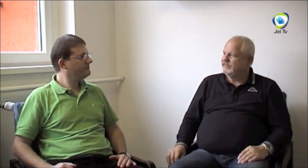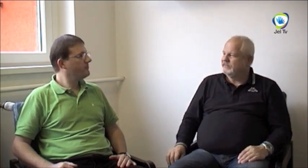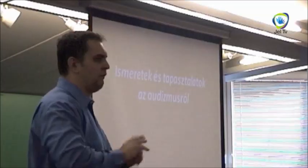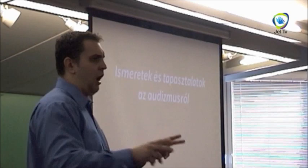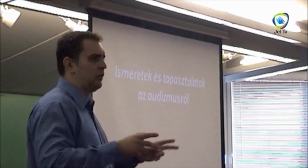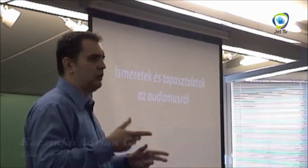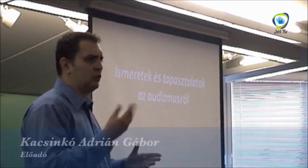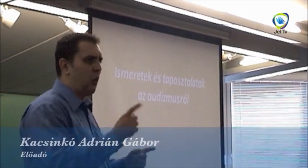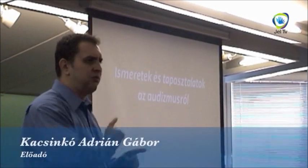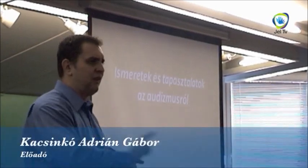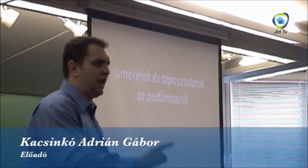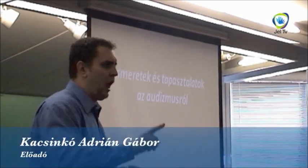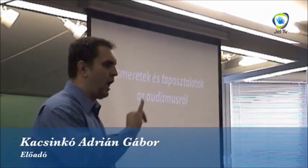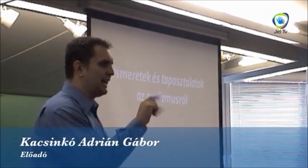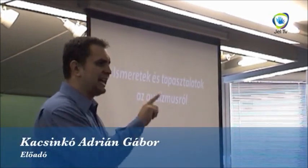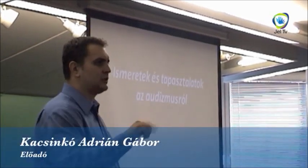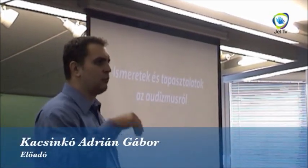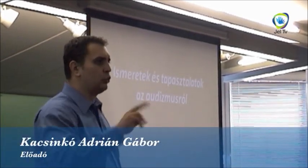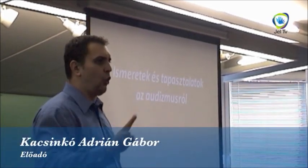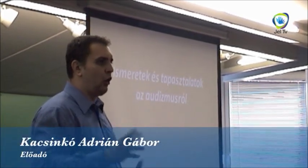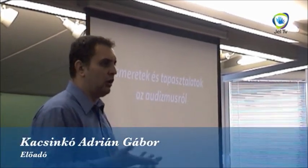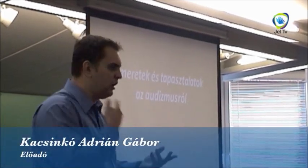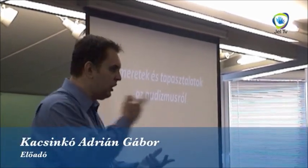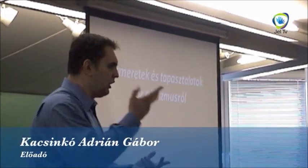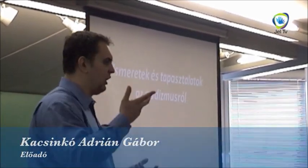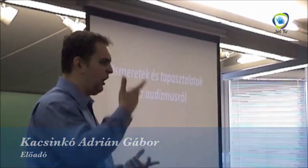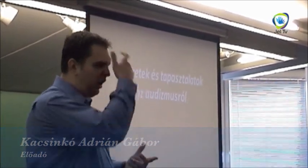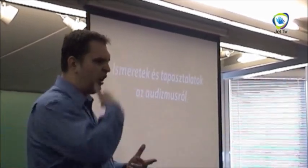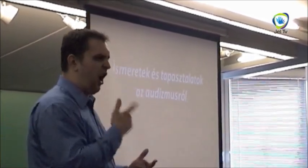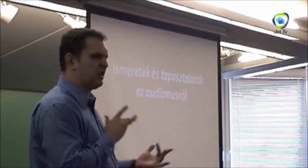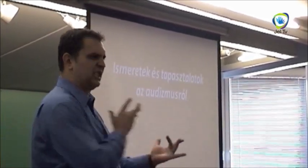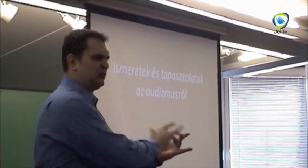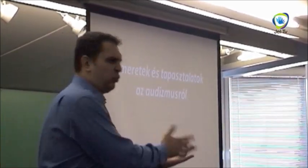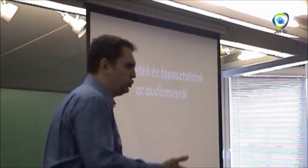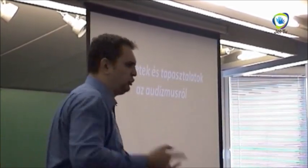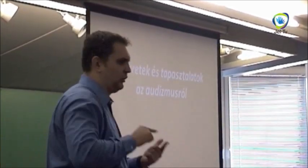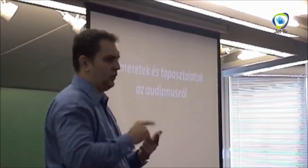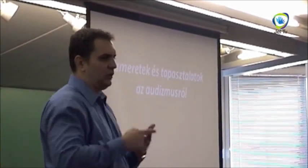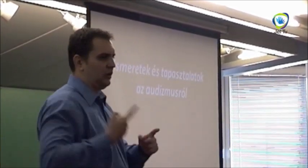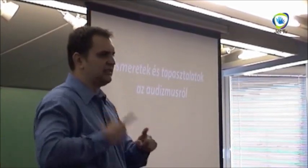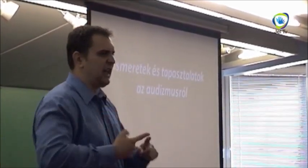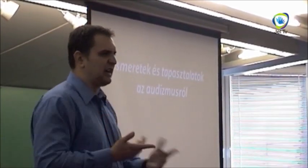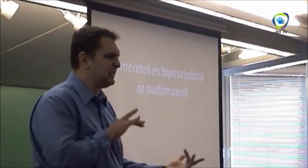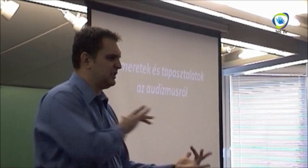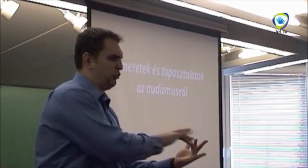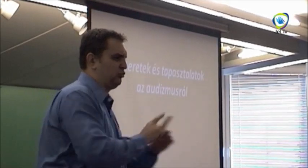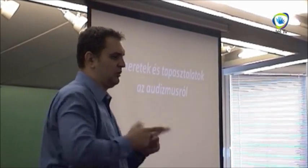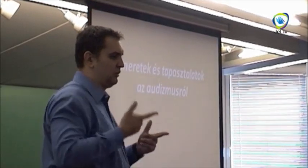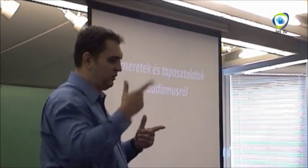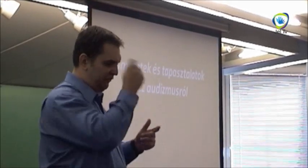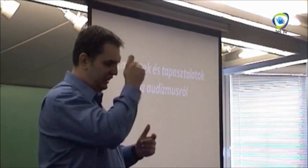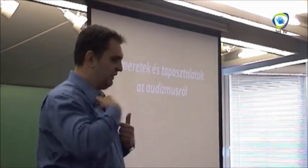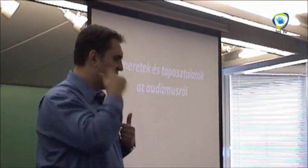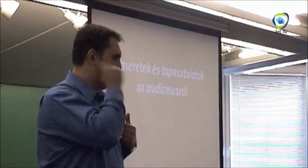Hogy mindenki tudjon róla, hogy vannak különböző izmusok, ugye?